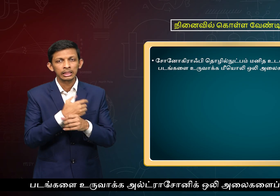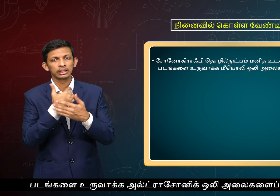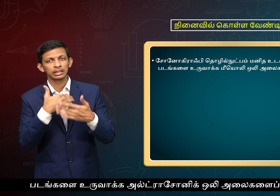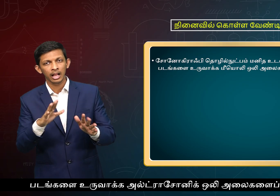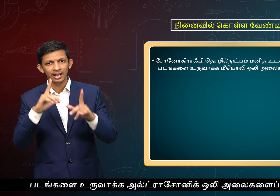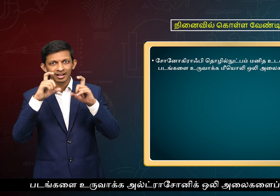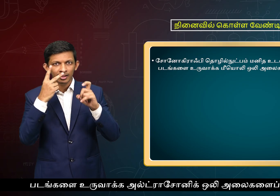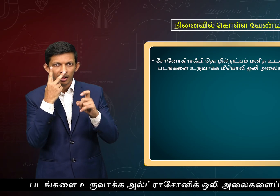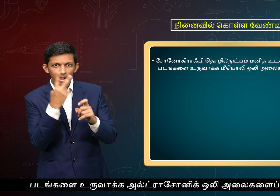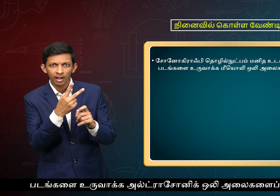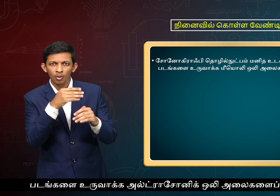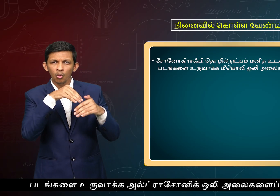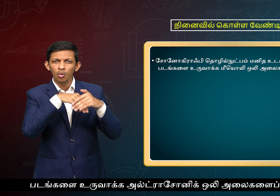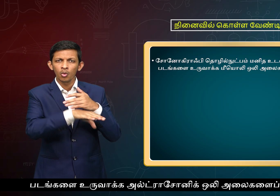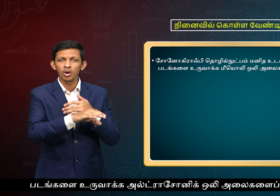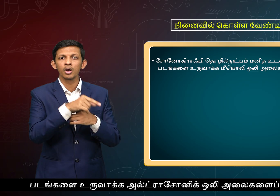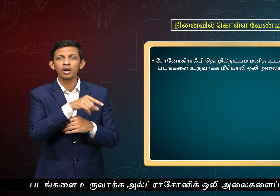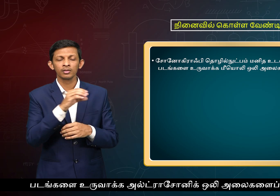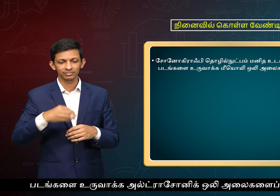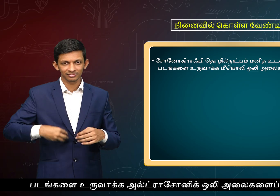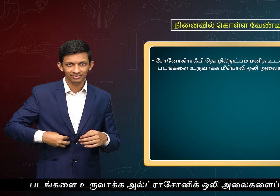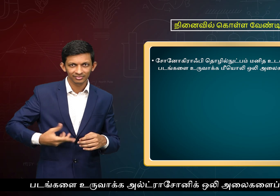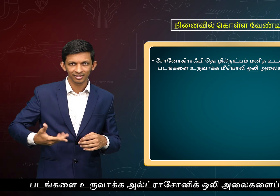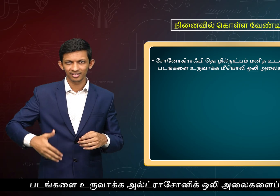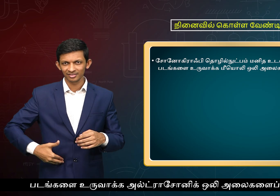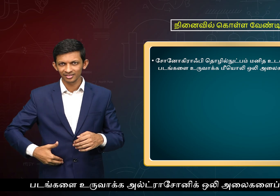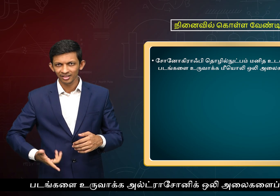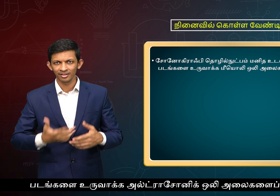உருவாக்க அல்ட்ராசோனிக் ஒலி அலைகளை பயன்படுத்துகிறது.